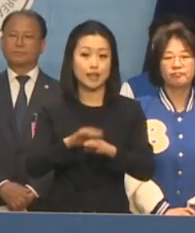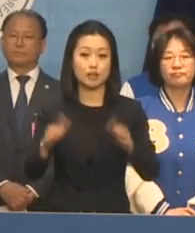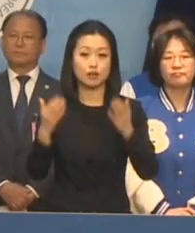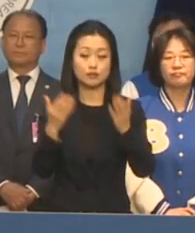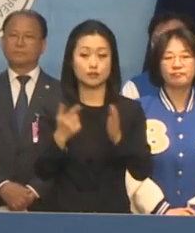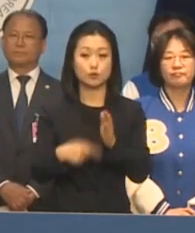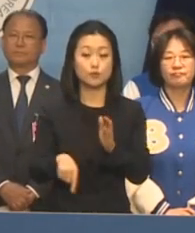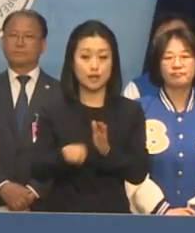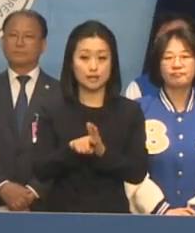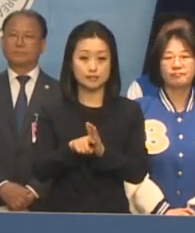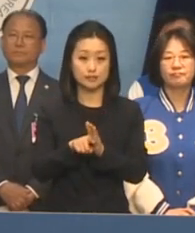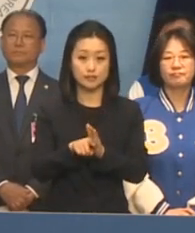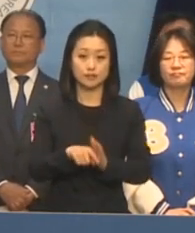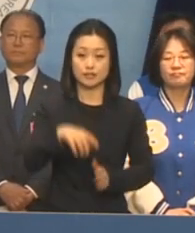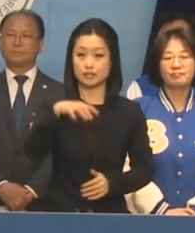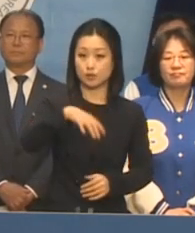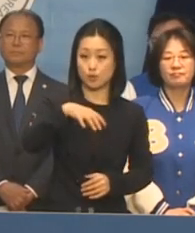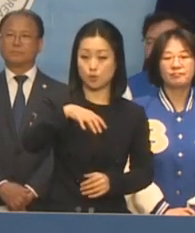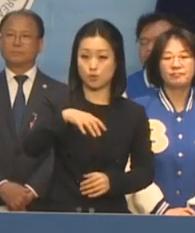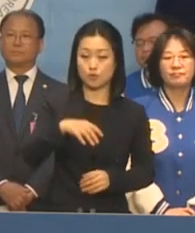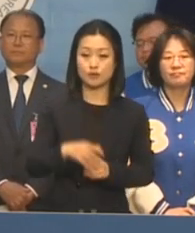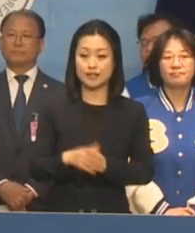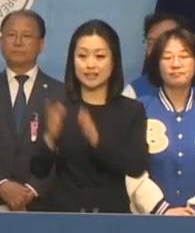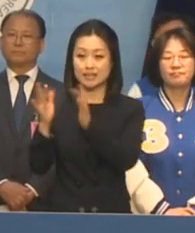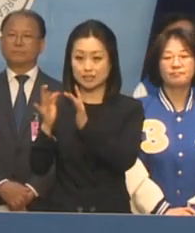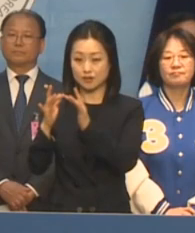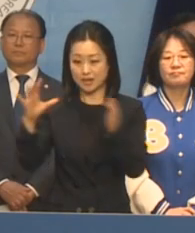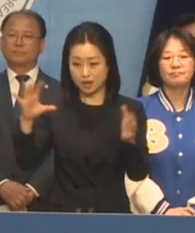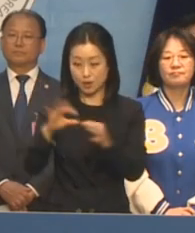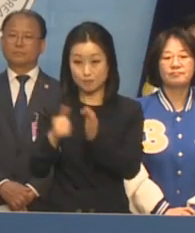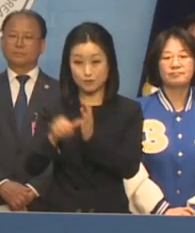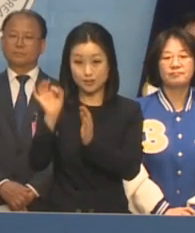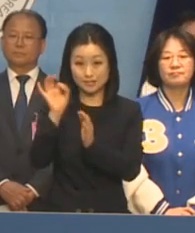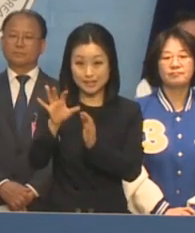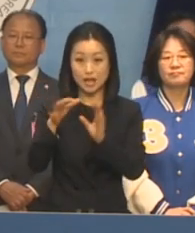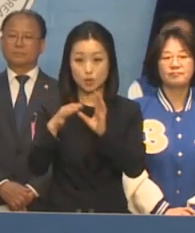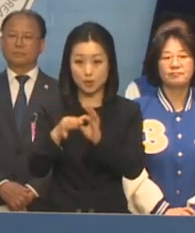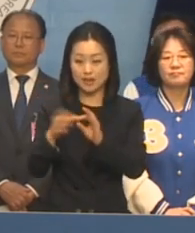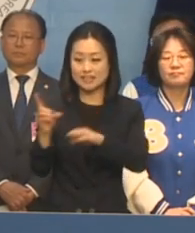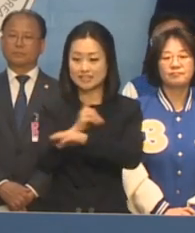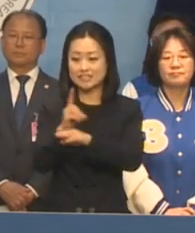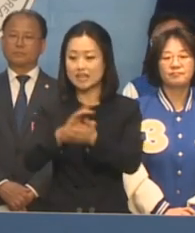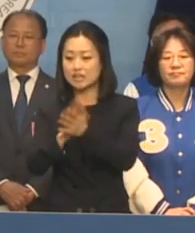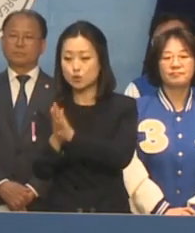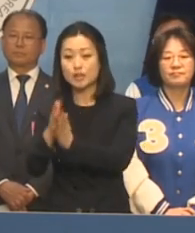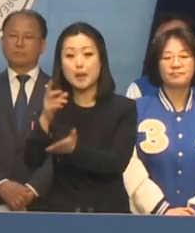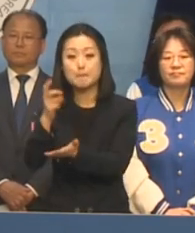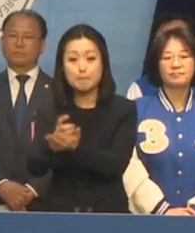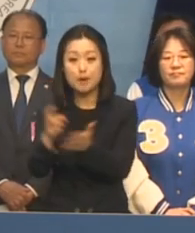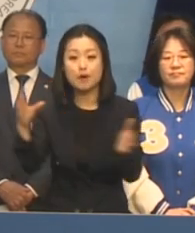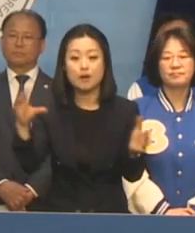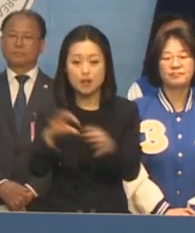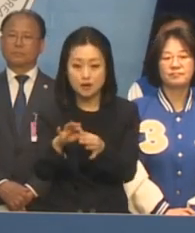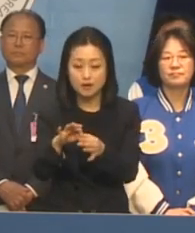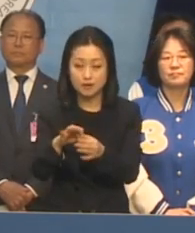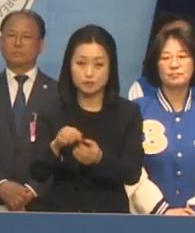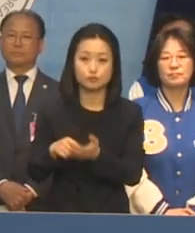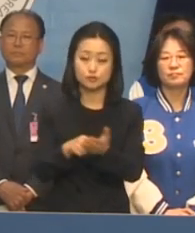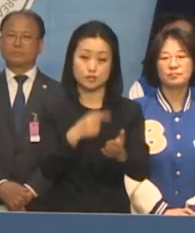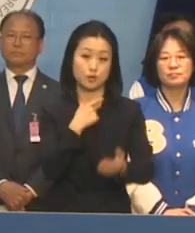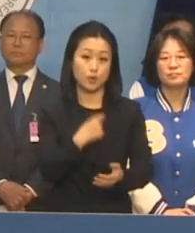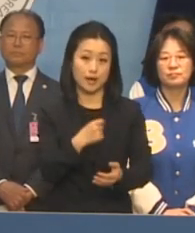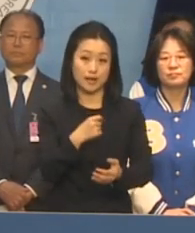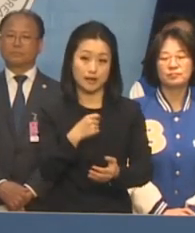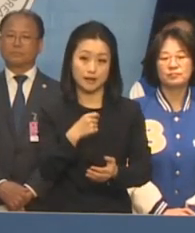위해 소상공인 디지털 전화 촉진법을 제정할 것입니다 소상공인 자영업자는 우리